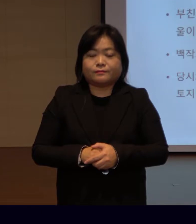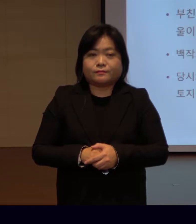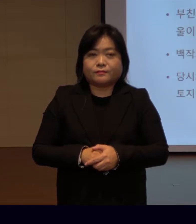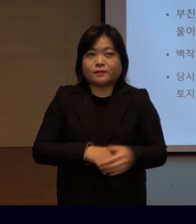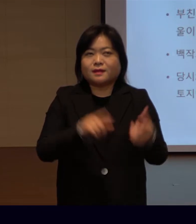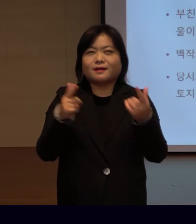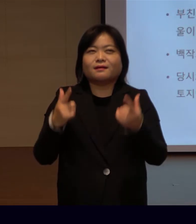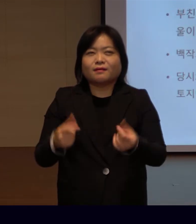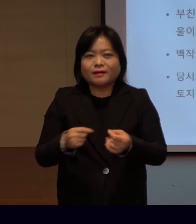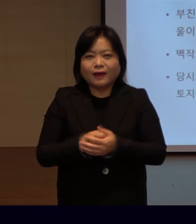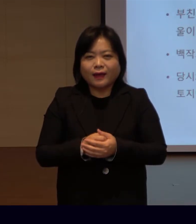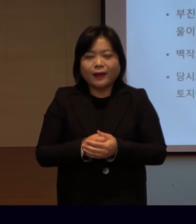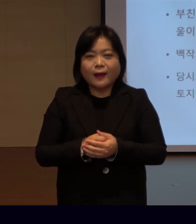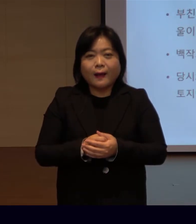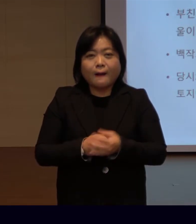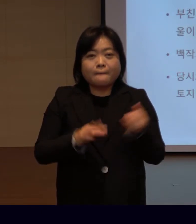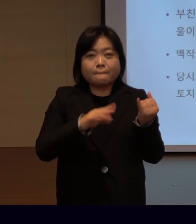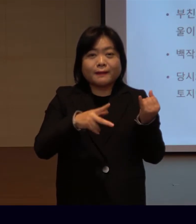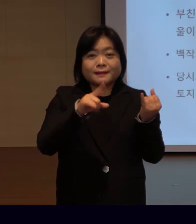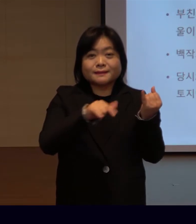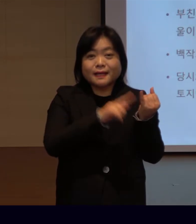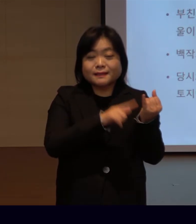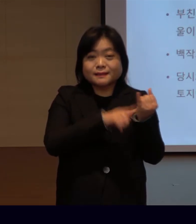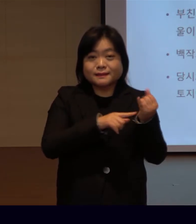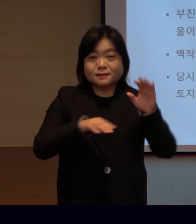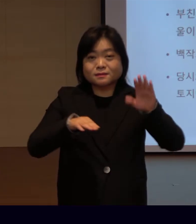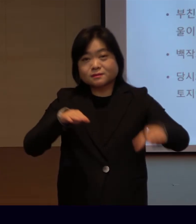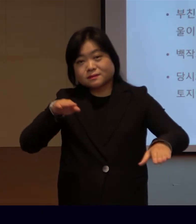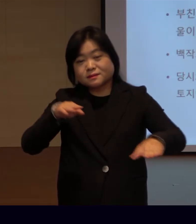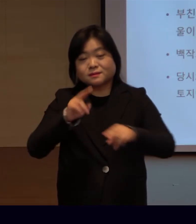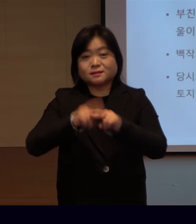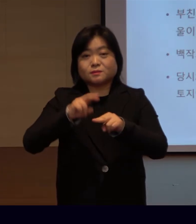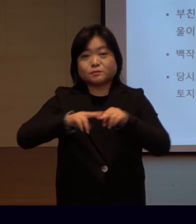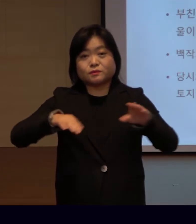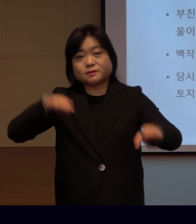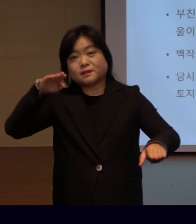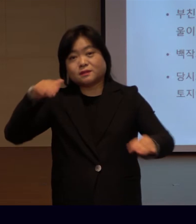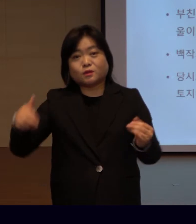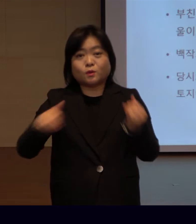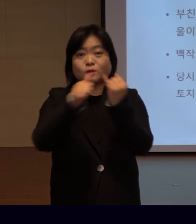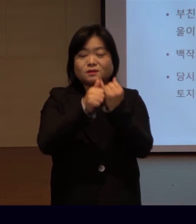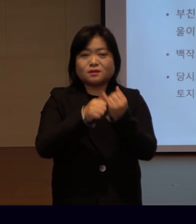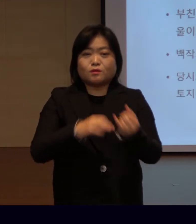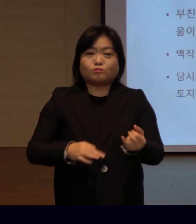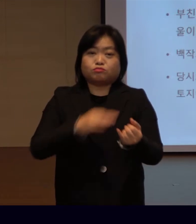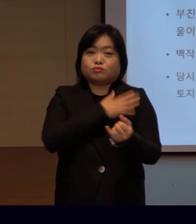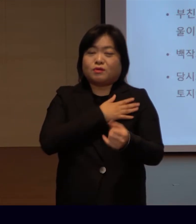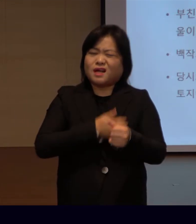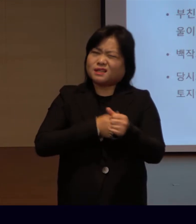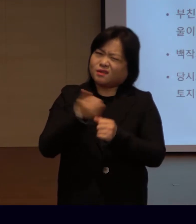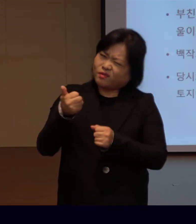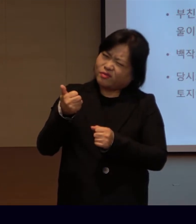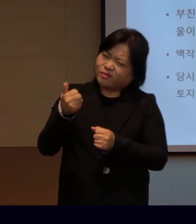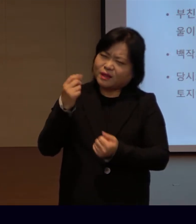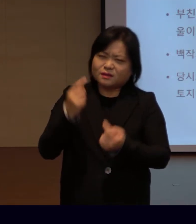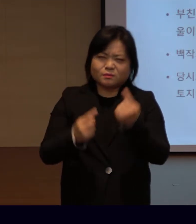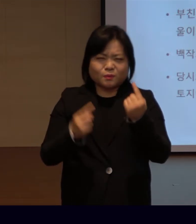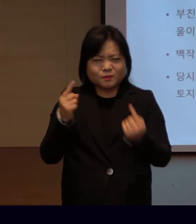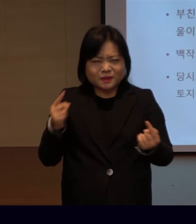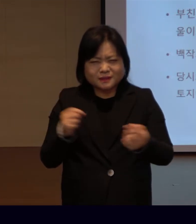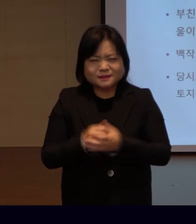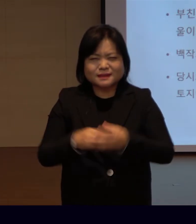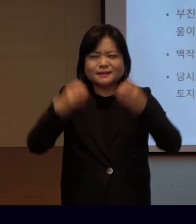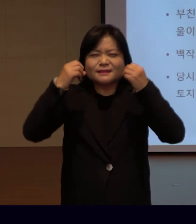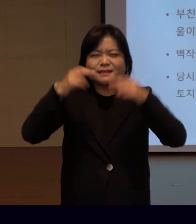이렇게 백작이 신분 낮은 사람과의 결혼은 이게 그 부르주아가 이겼다기보다는